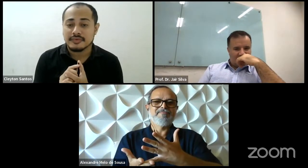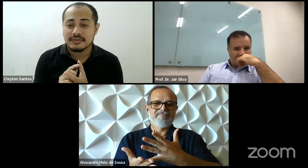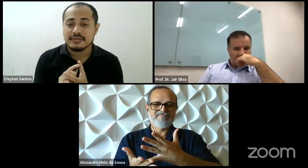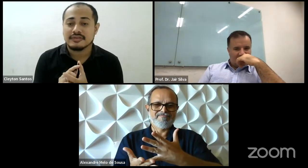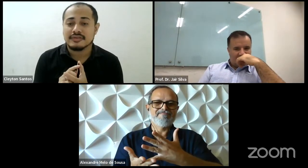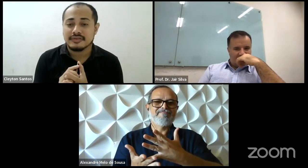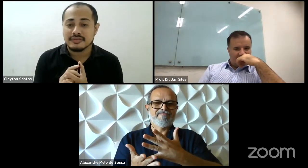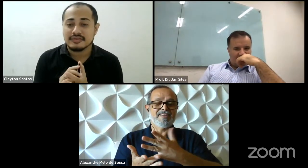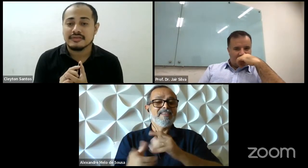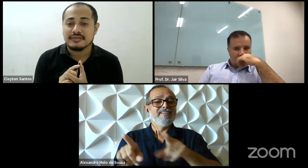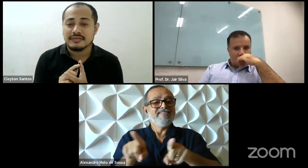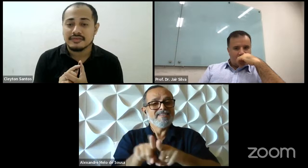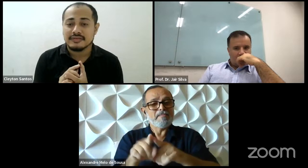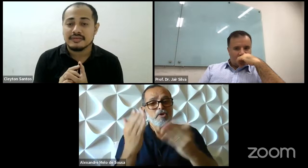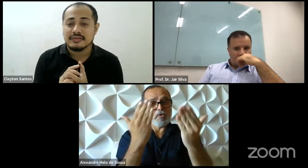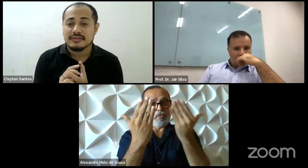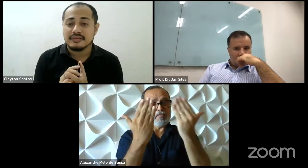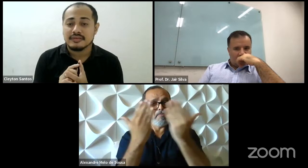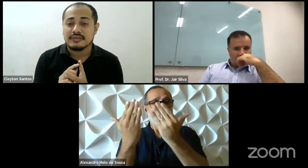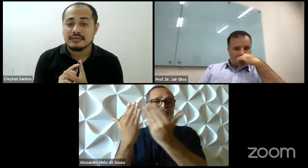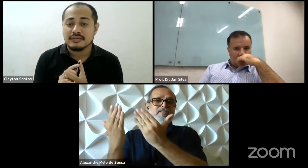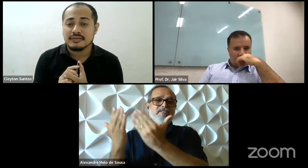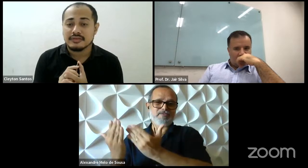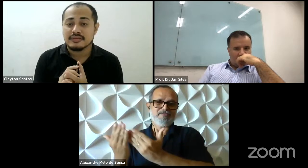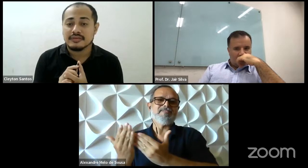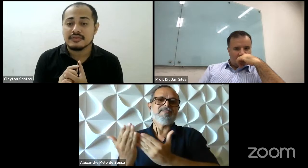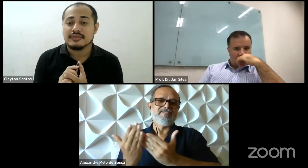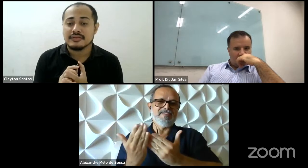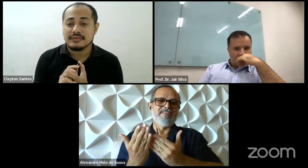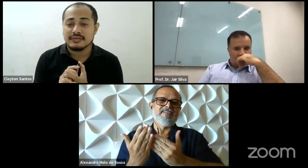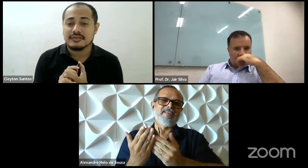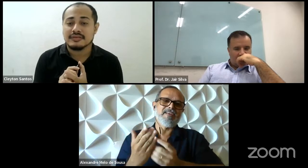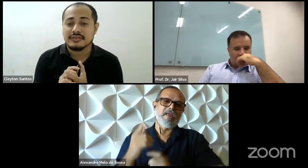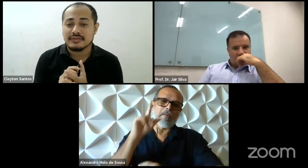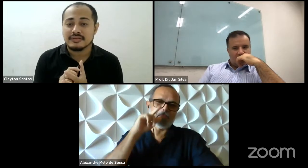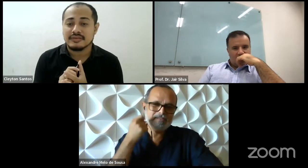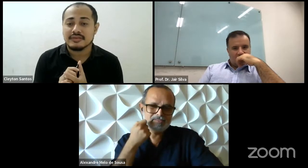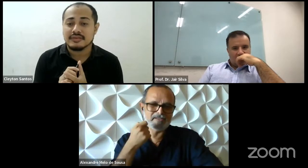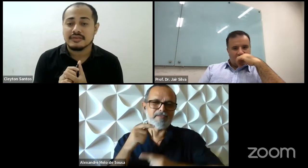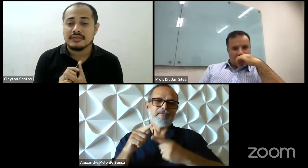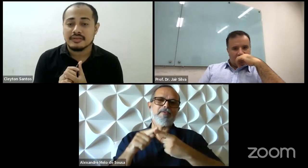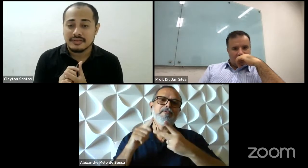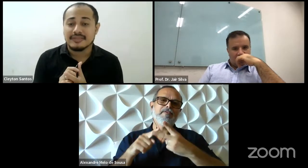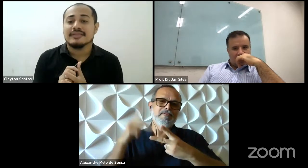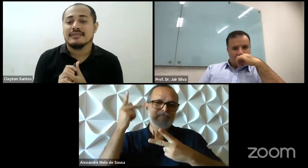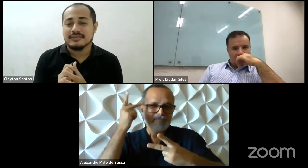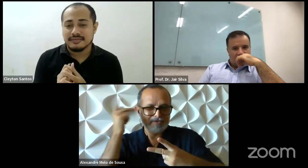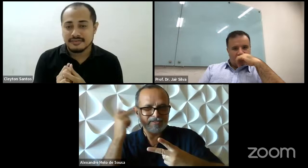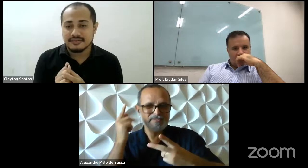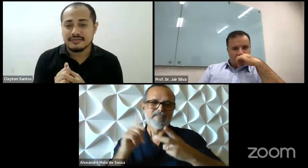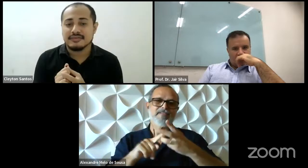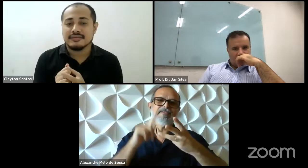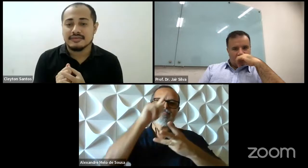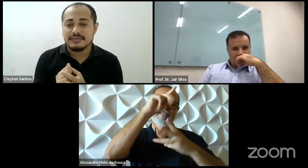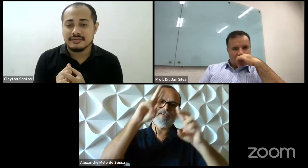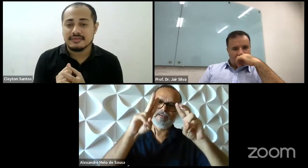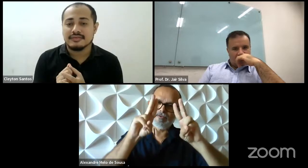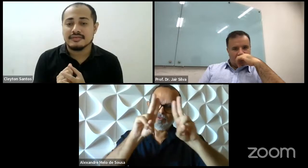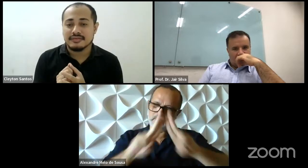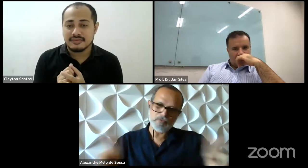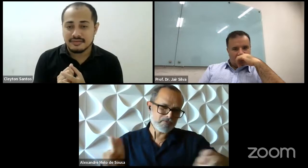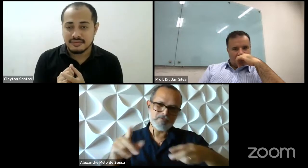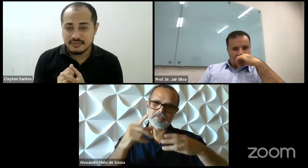Então, você utilizou também o corpus, né, de Libras nesse seu trabalho para fazer essas análises. Teve